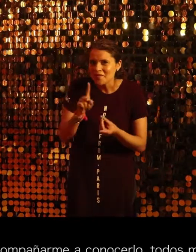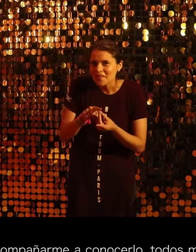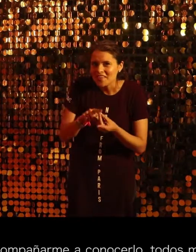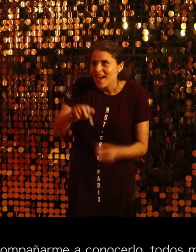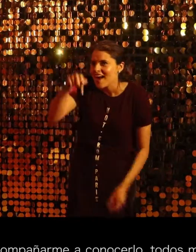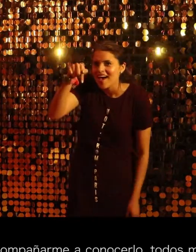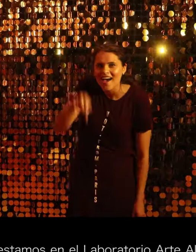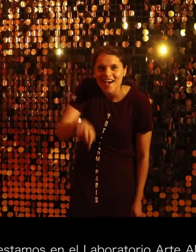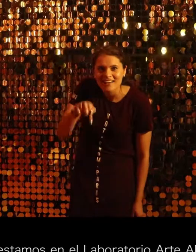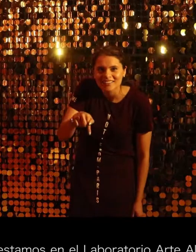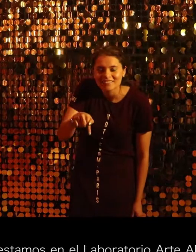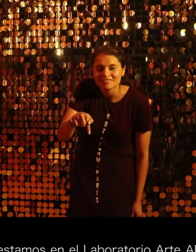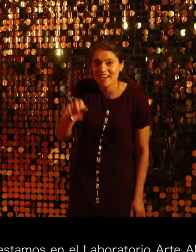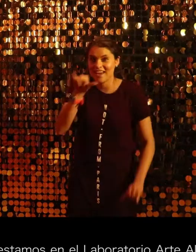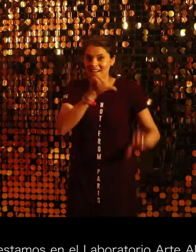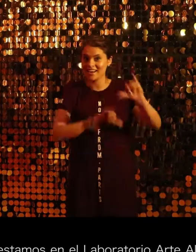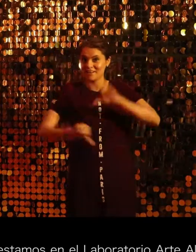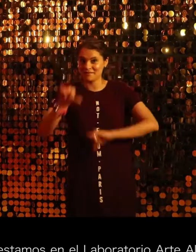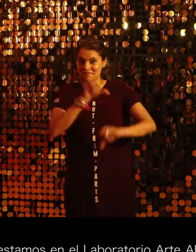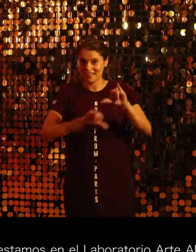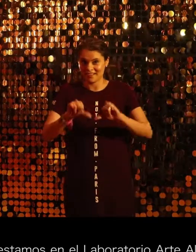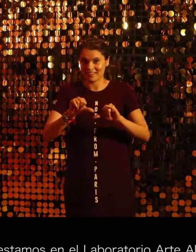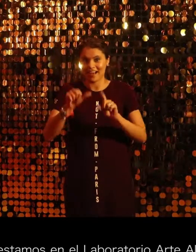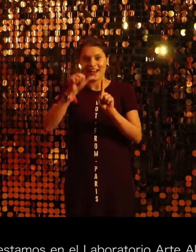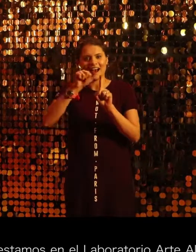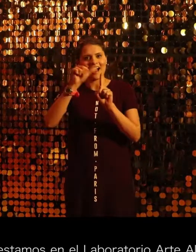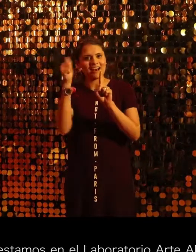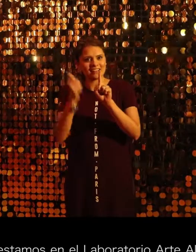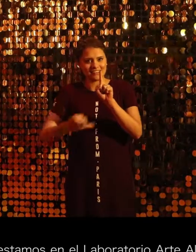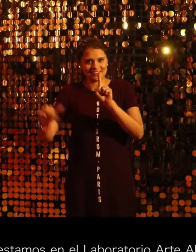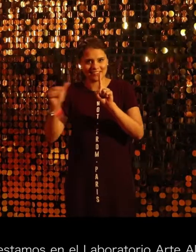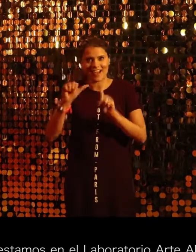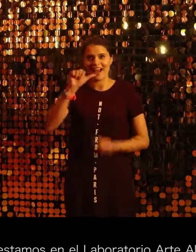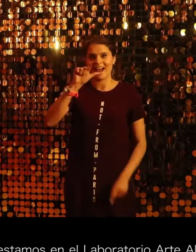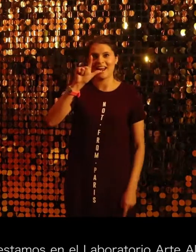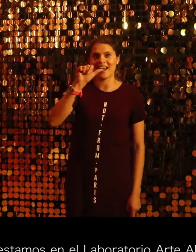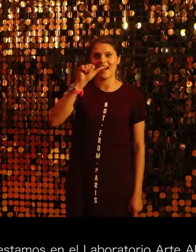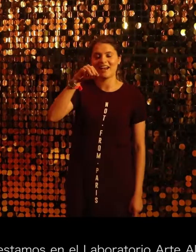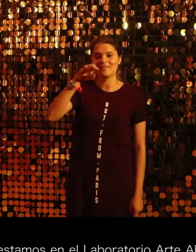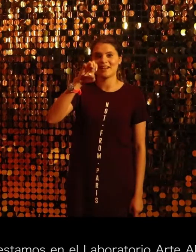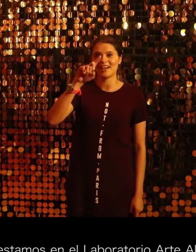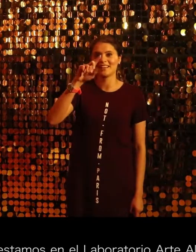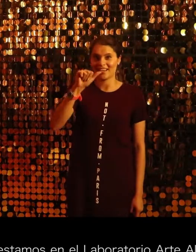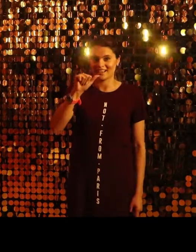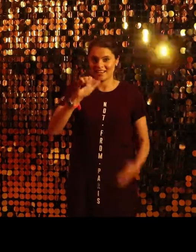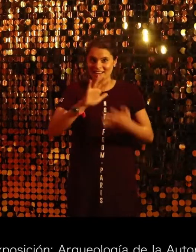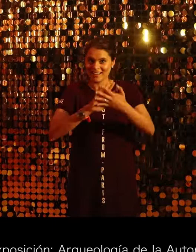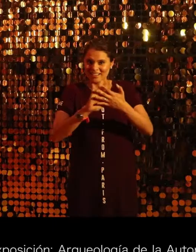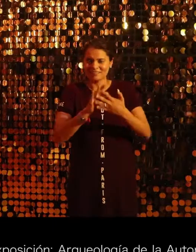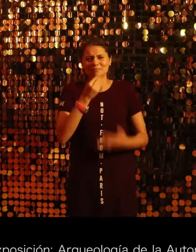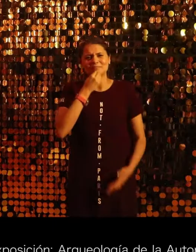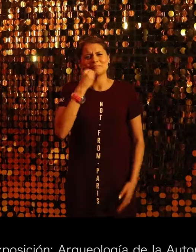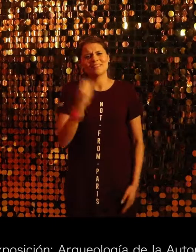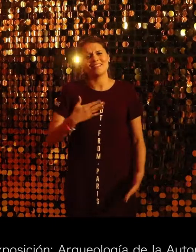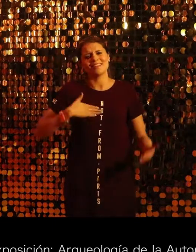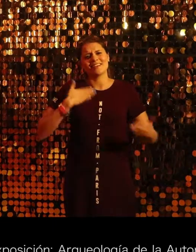sordos. Bueno, estamos en el laboratorio Arte Alameda, en la